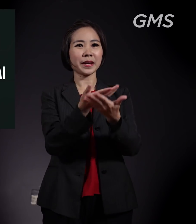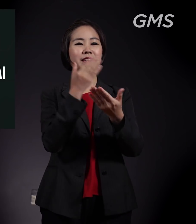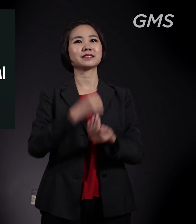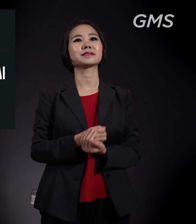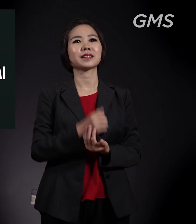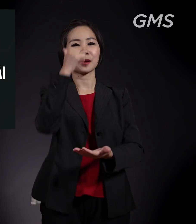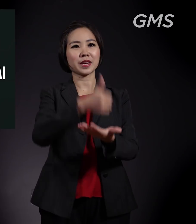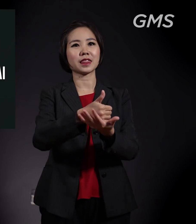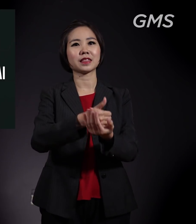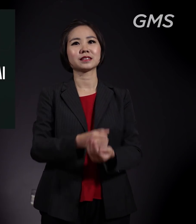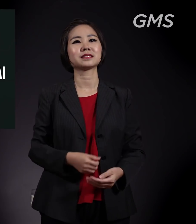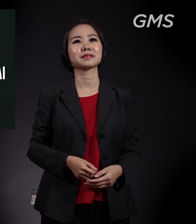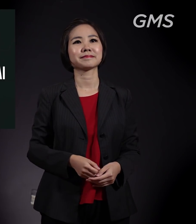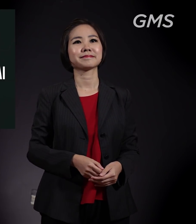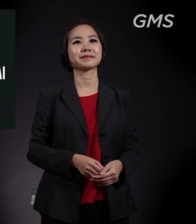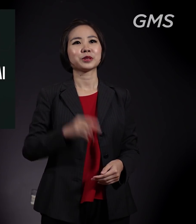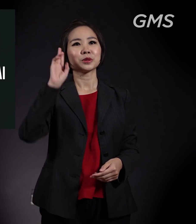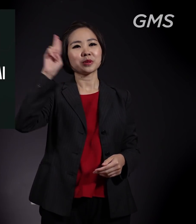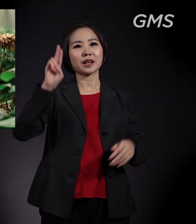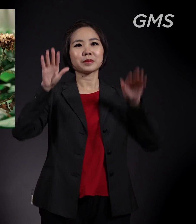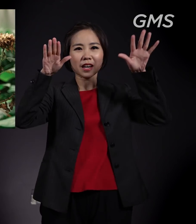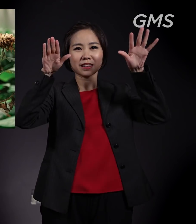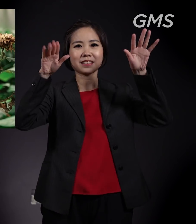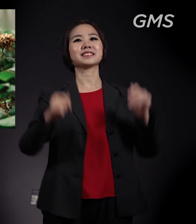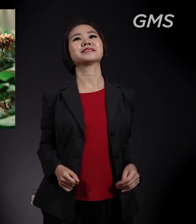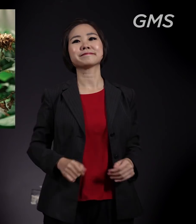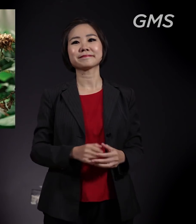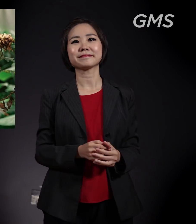menyaksikan, Tuhan Yesus memberkati.